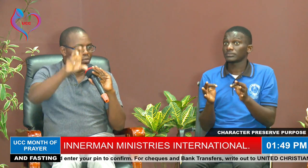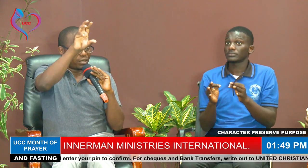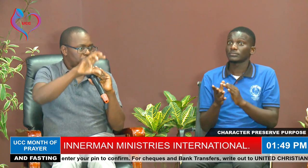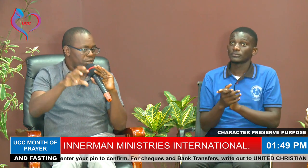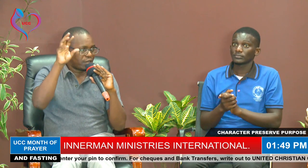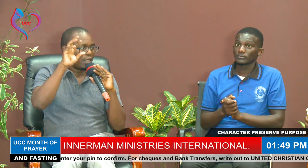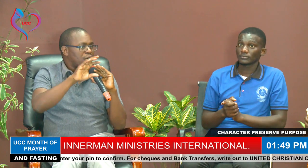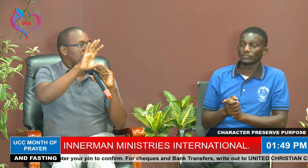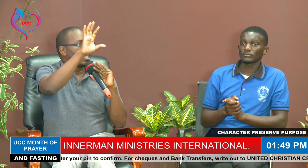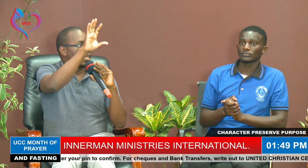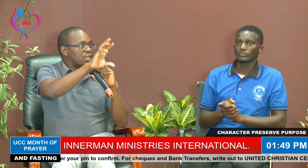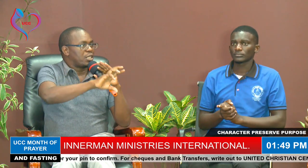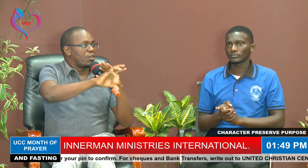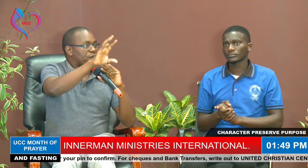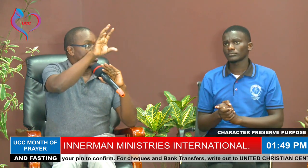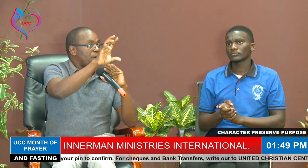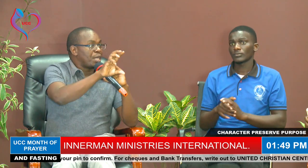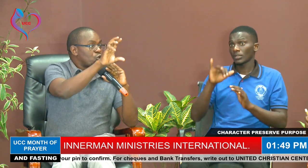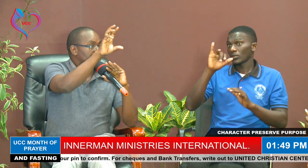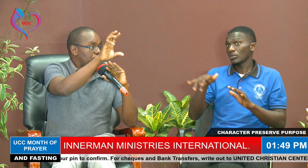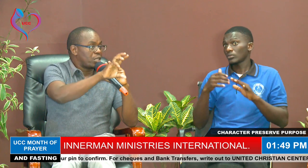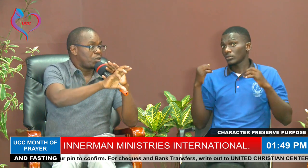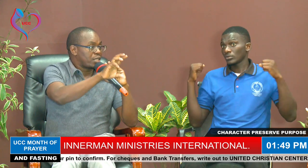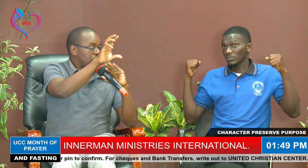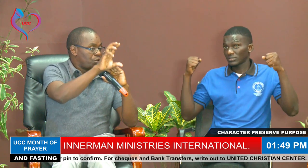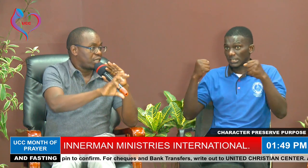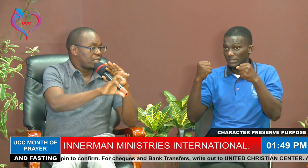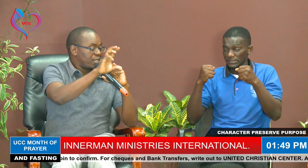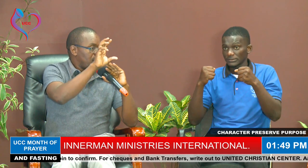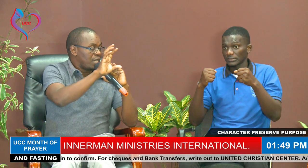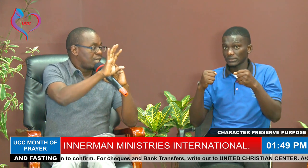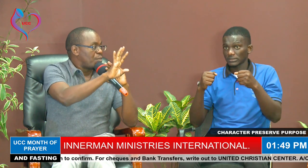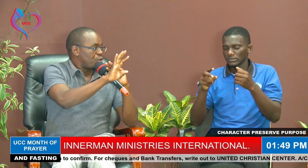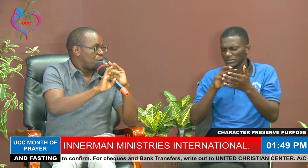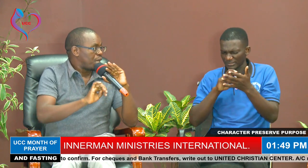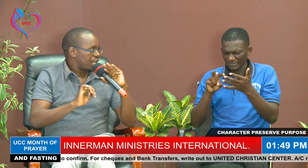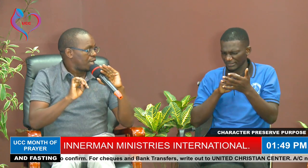put them together. Joseph nalabanga, nalisomesa kitabu nkola study ku Genesis, yayita mu nyumba nya.